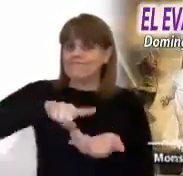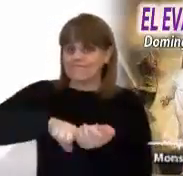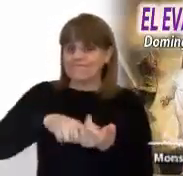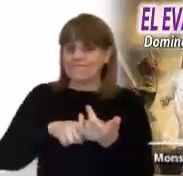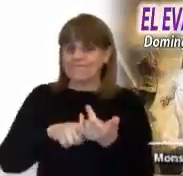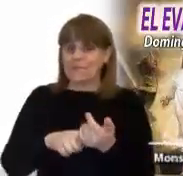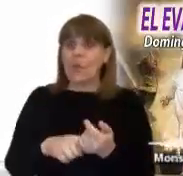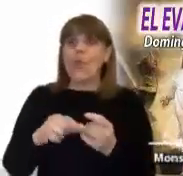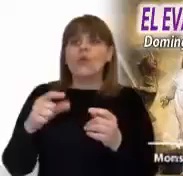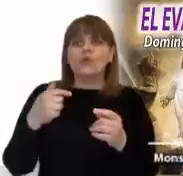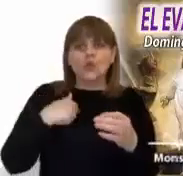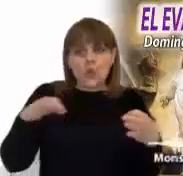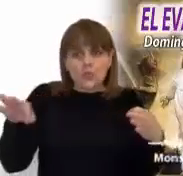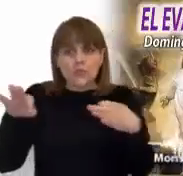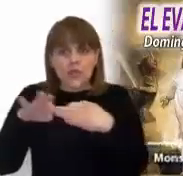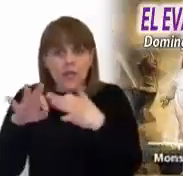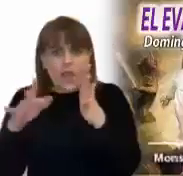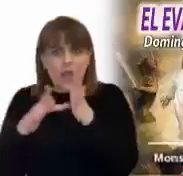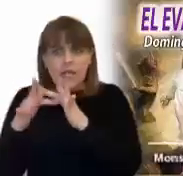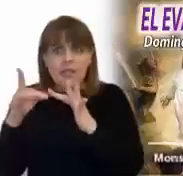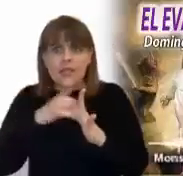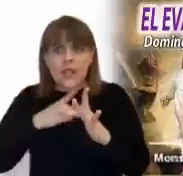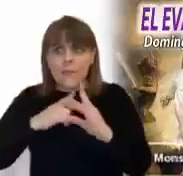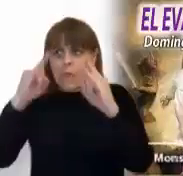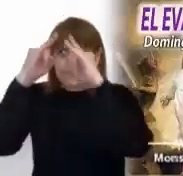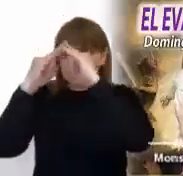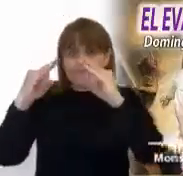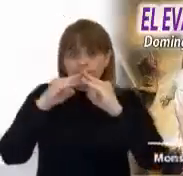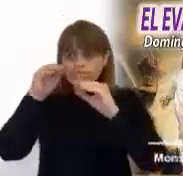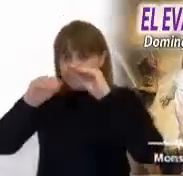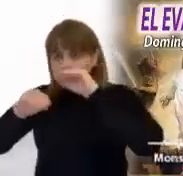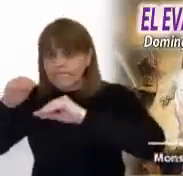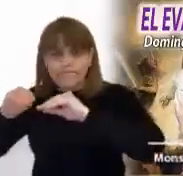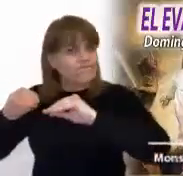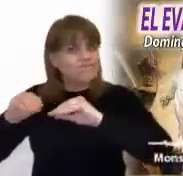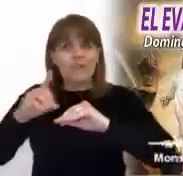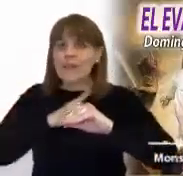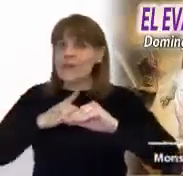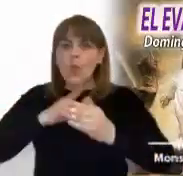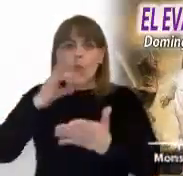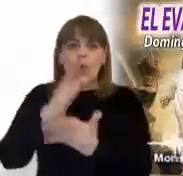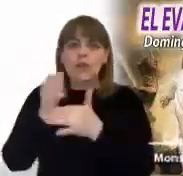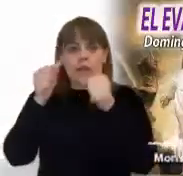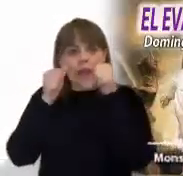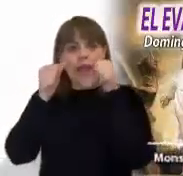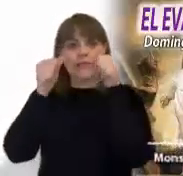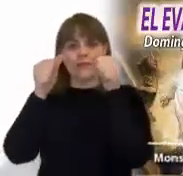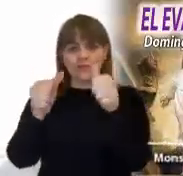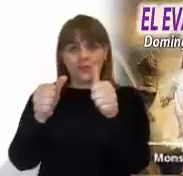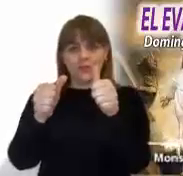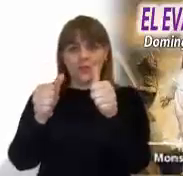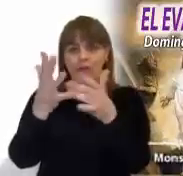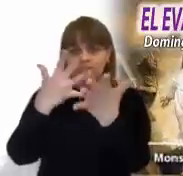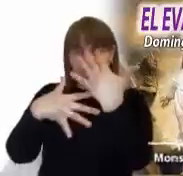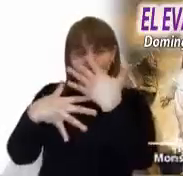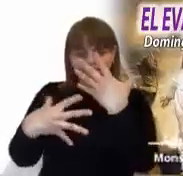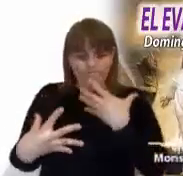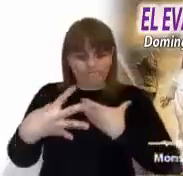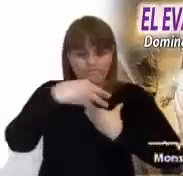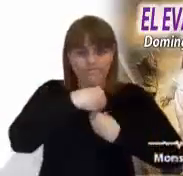Para estar en cercanía a Jesús no es necesario armar tiendas, sino escucharlo, vivir de su